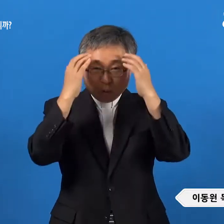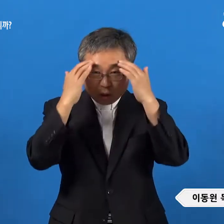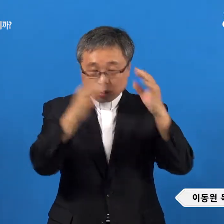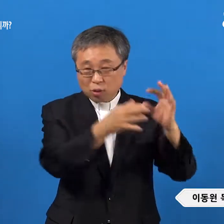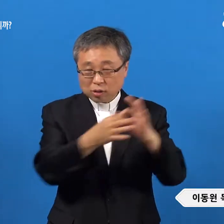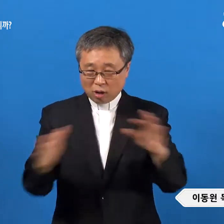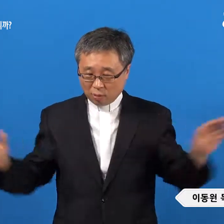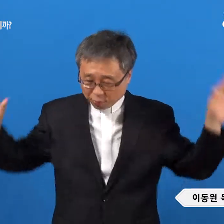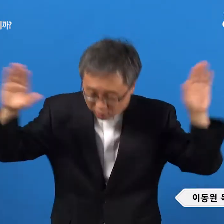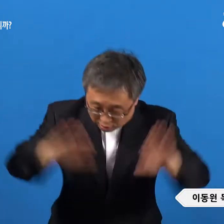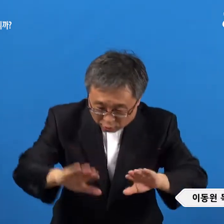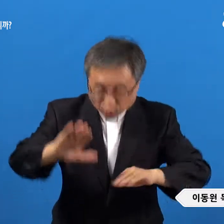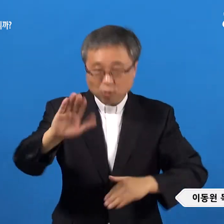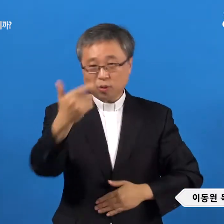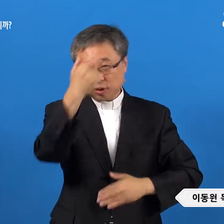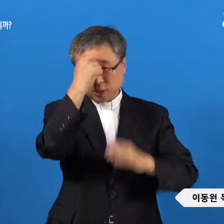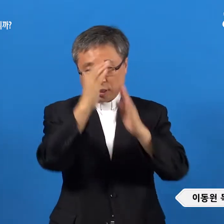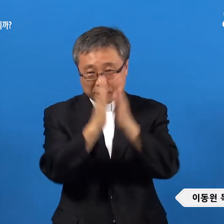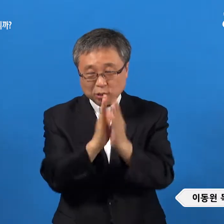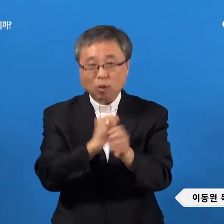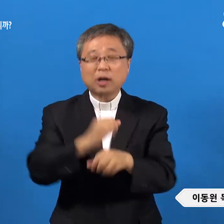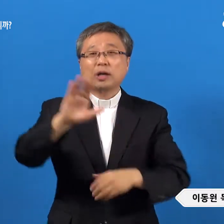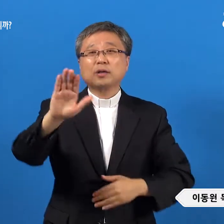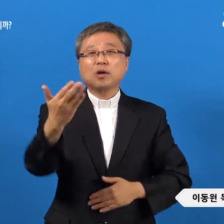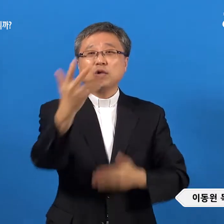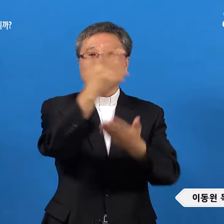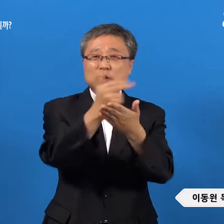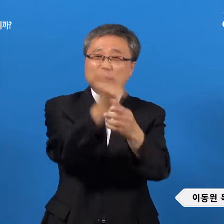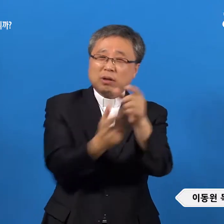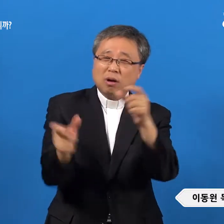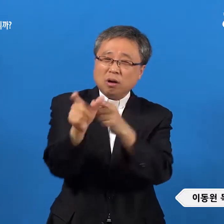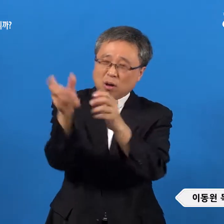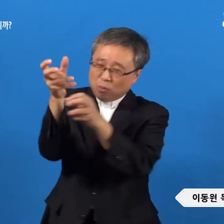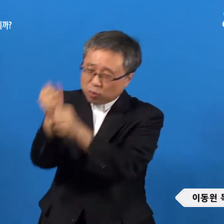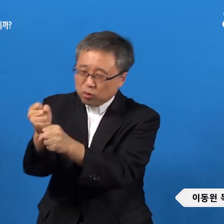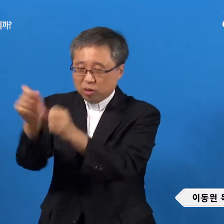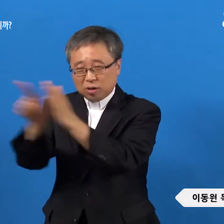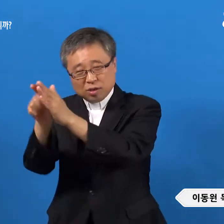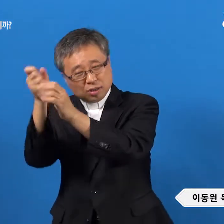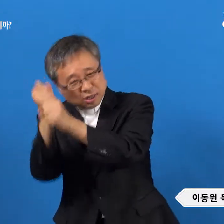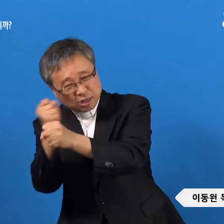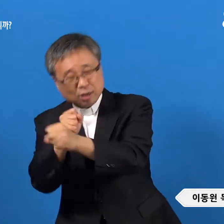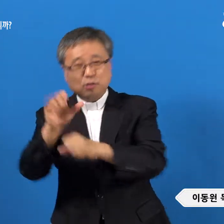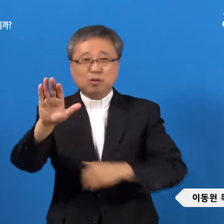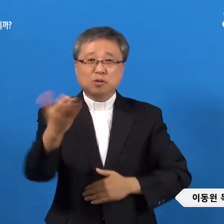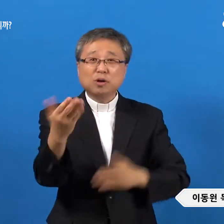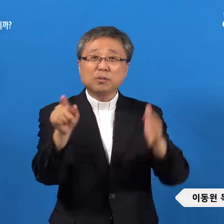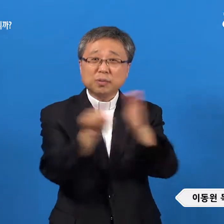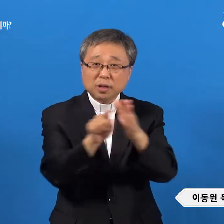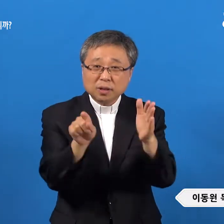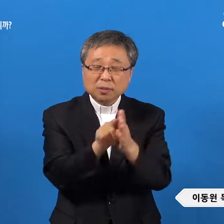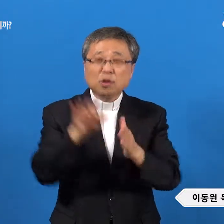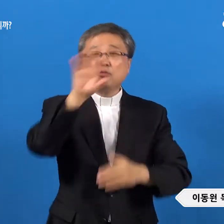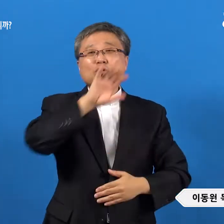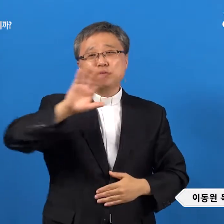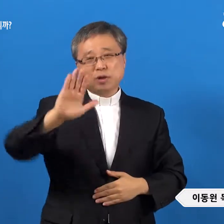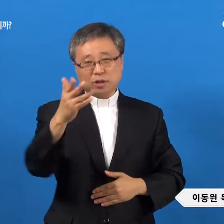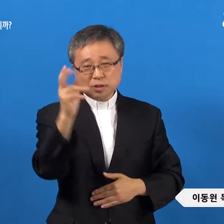엎드리게 되고 기도하게 되고 그리고 주님을 더 붙들고 의지할 것이고 그의 믿음은 연단될 것이며